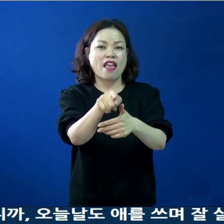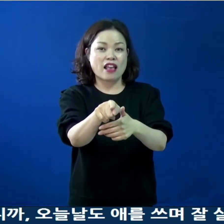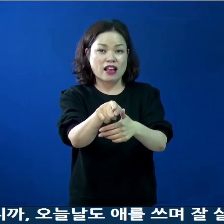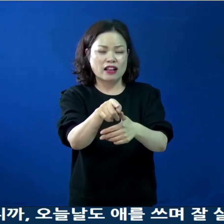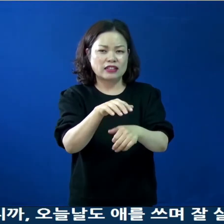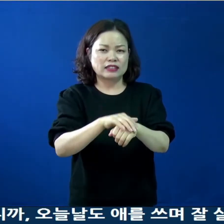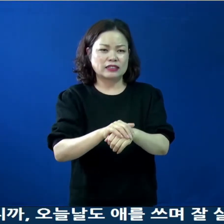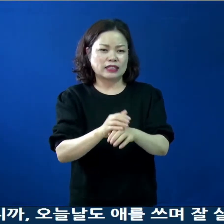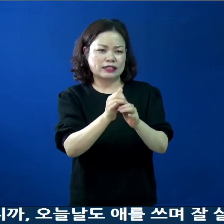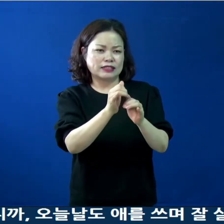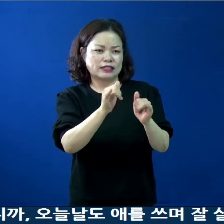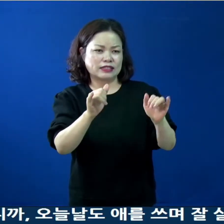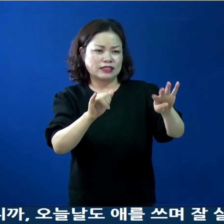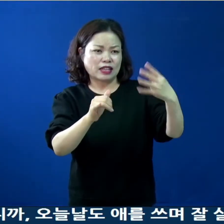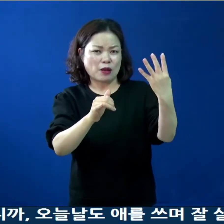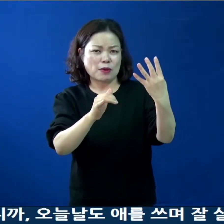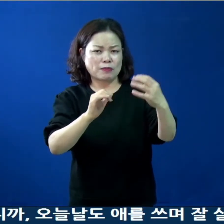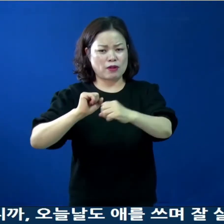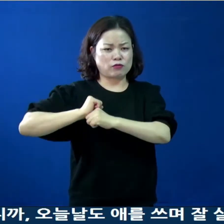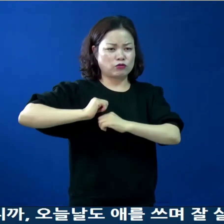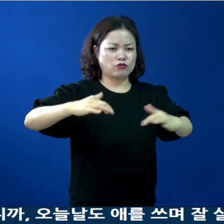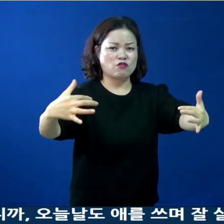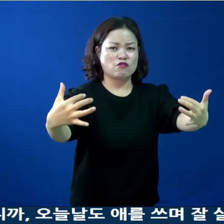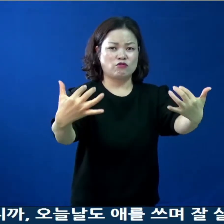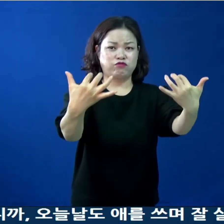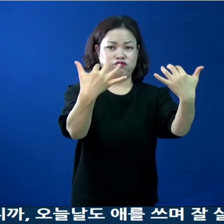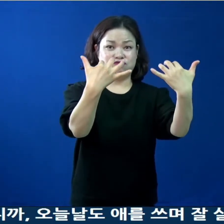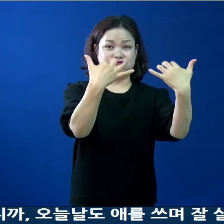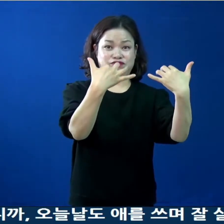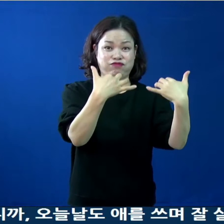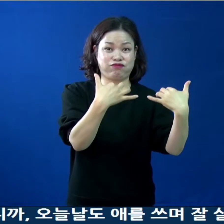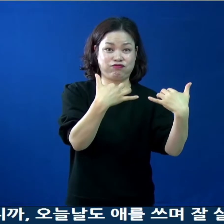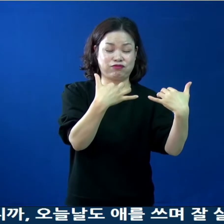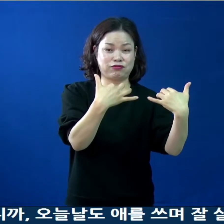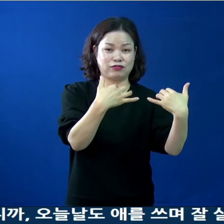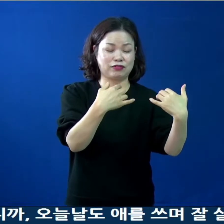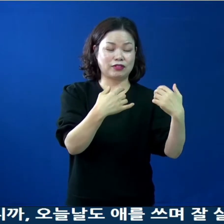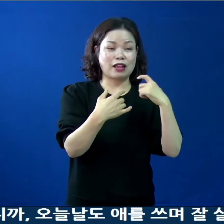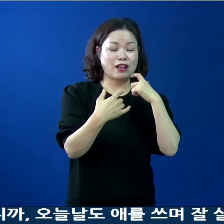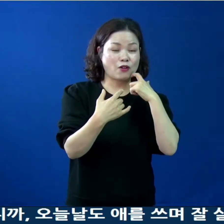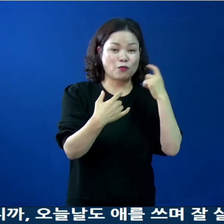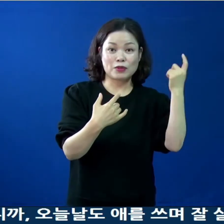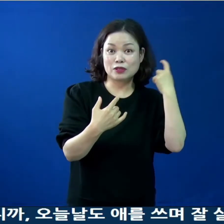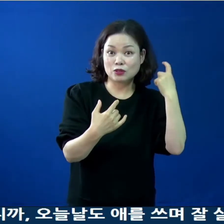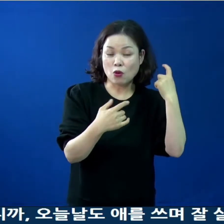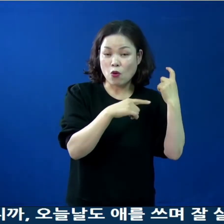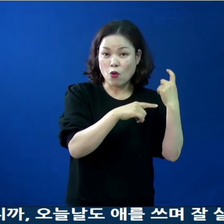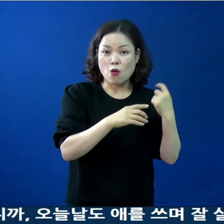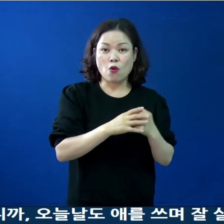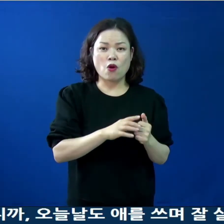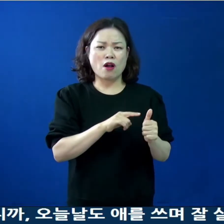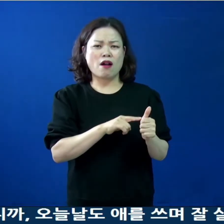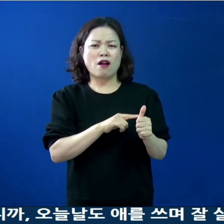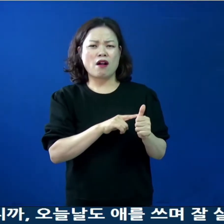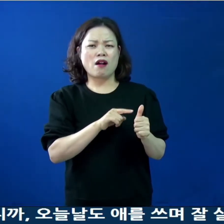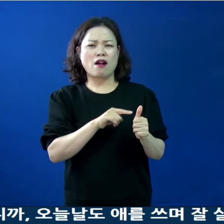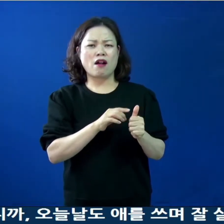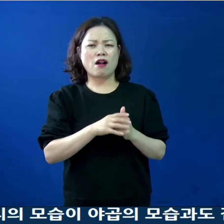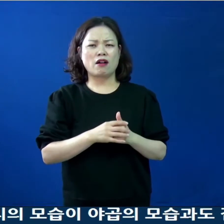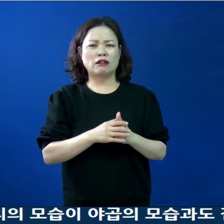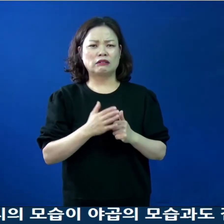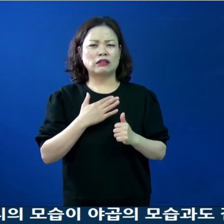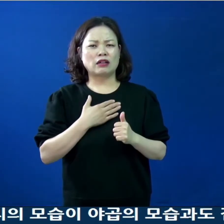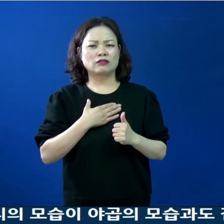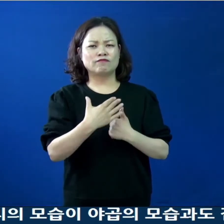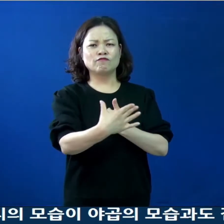400명의 사람을 이끌고 야곱에게로 온다는 이제 소식을 듣게 됩니다. 야곱은 바로